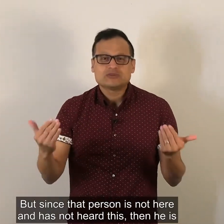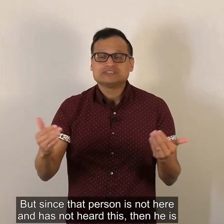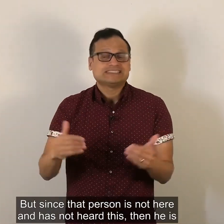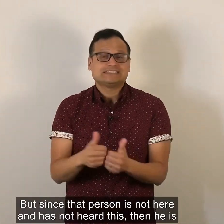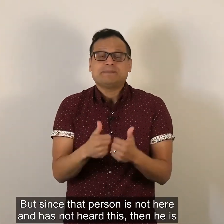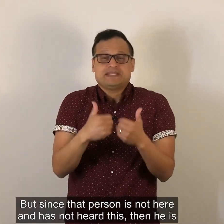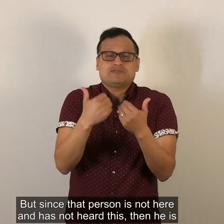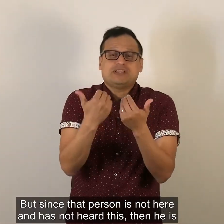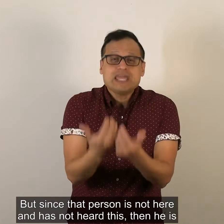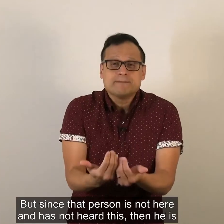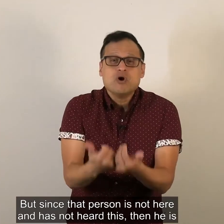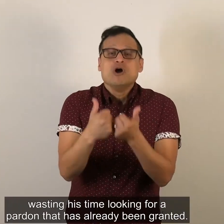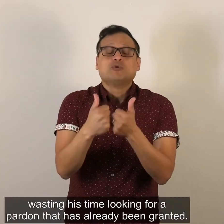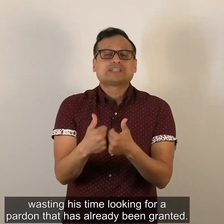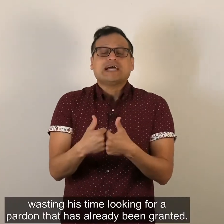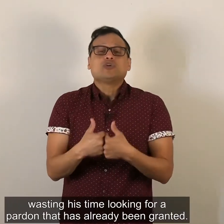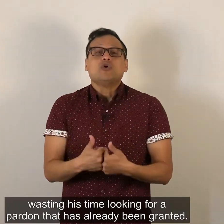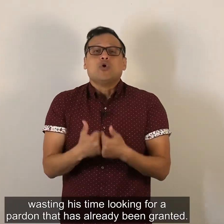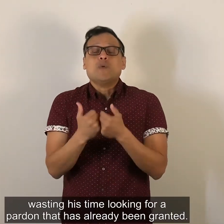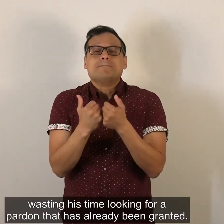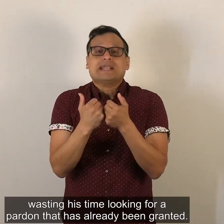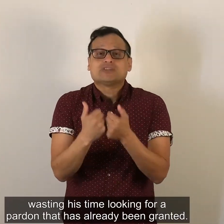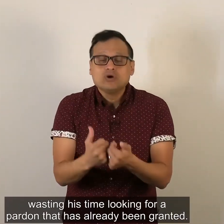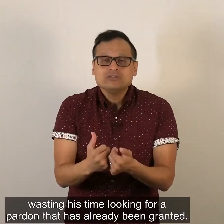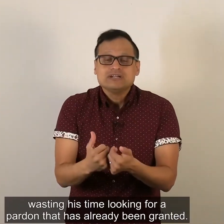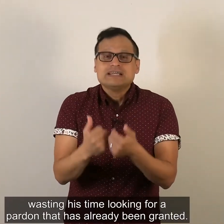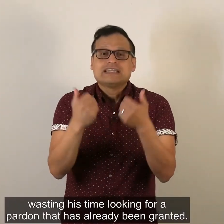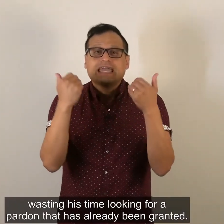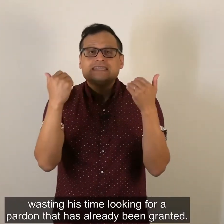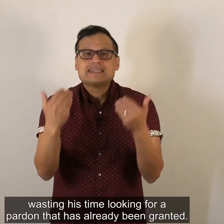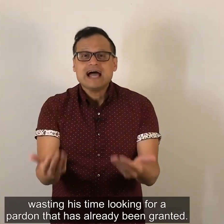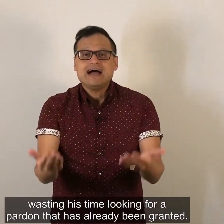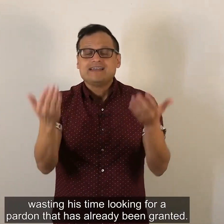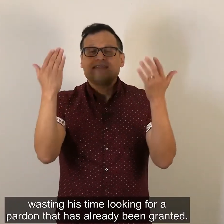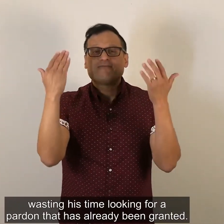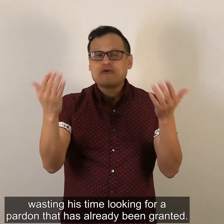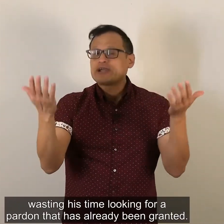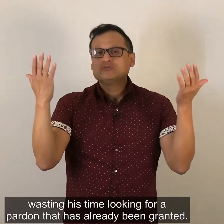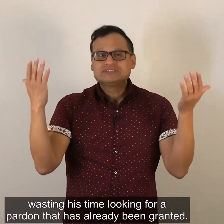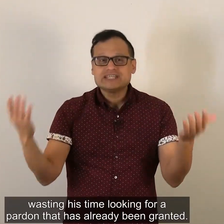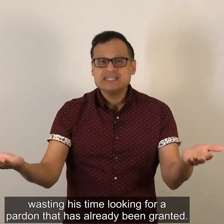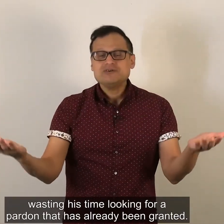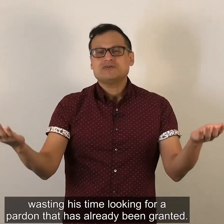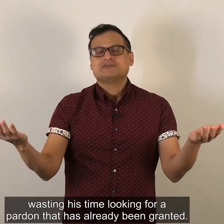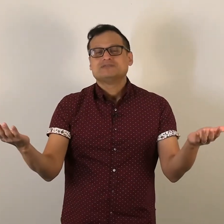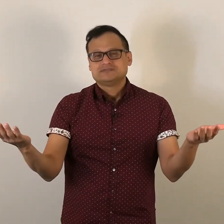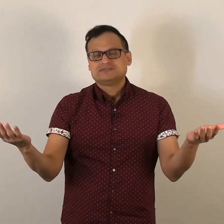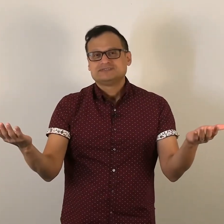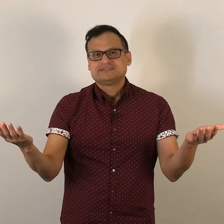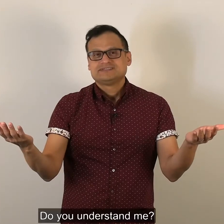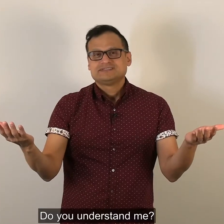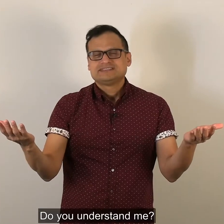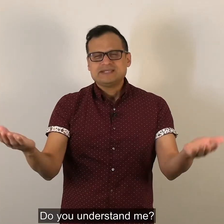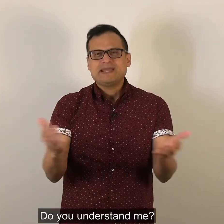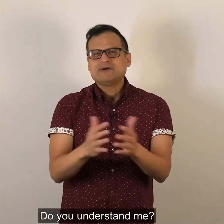entonces está perdiendo el tiempo buscando un perdón que ya le fue concedido. ¿Sí me hago